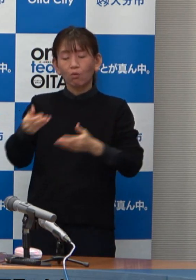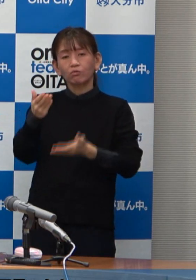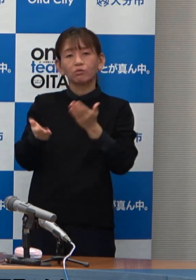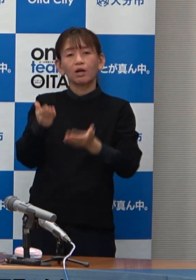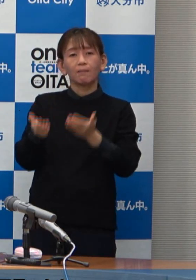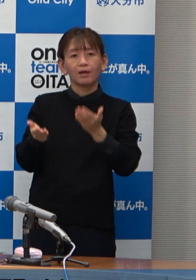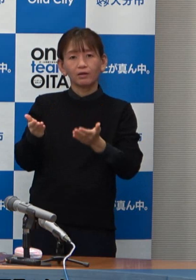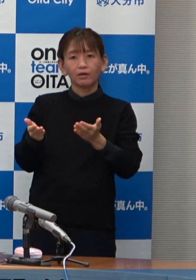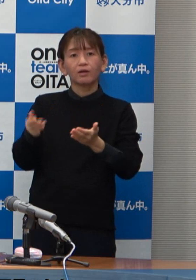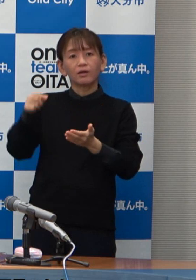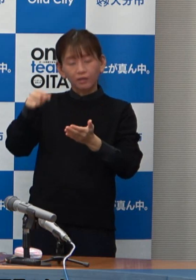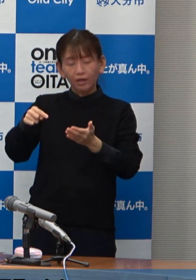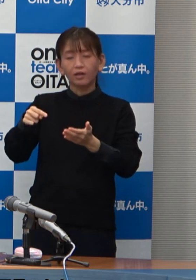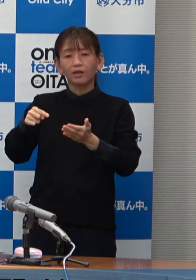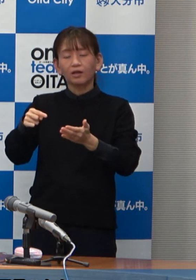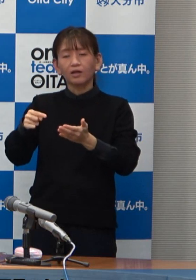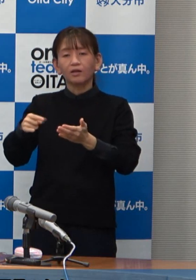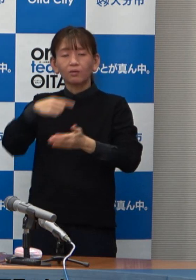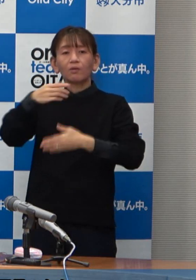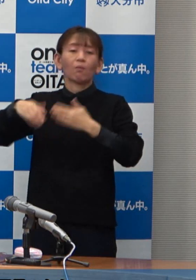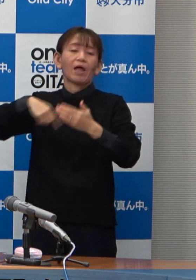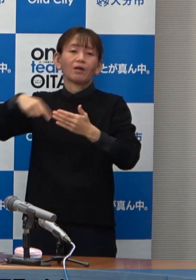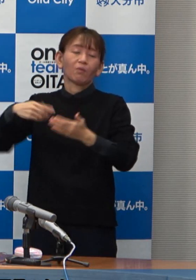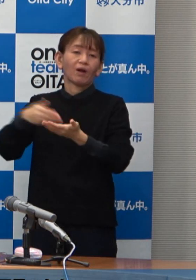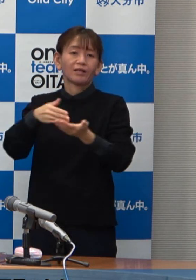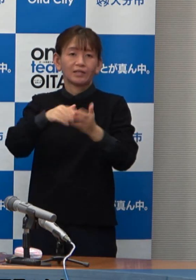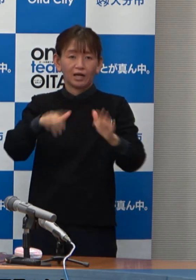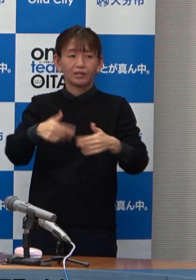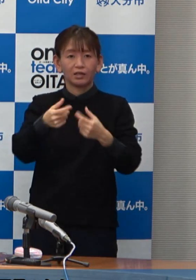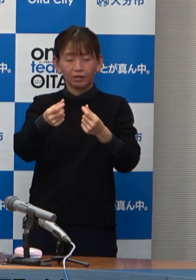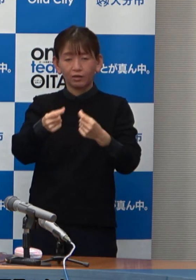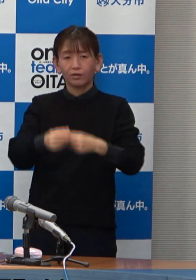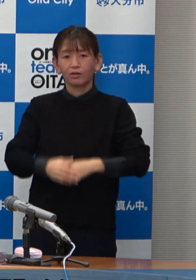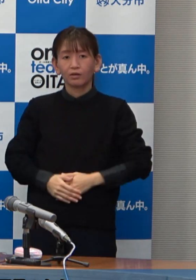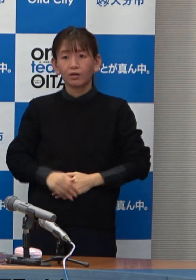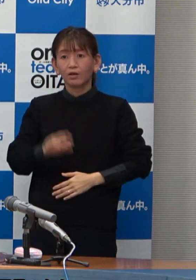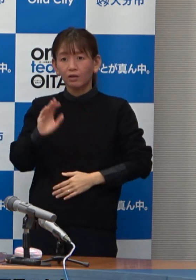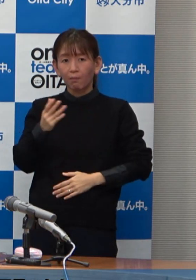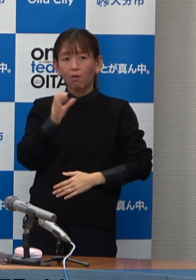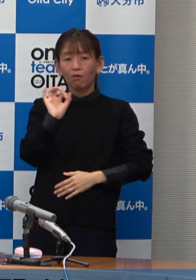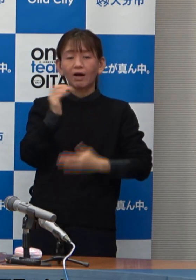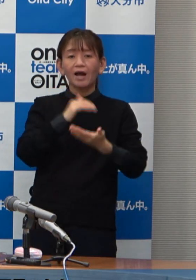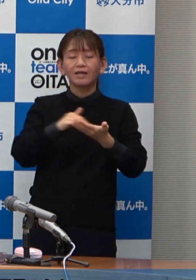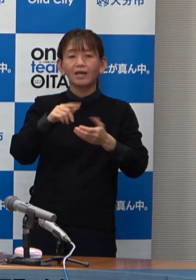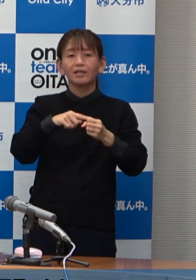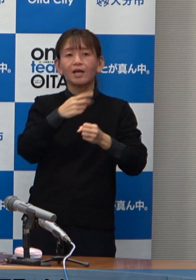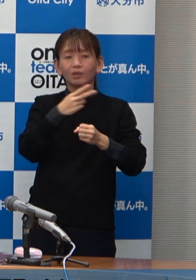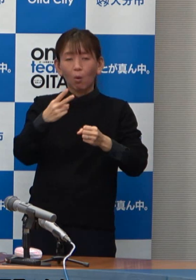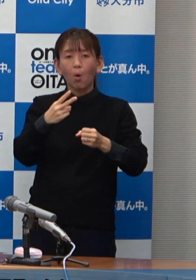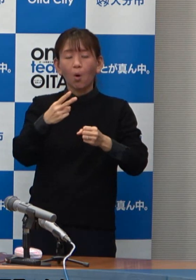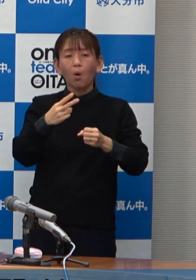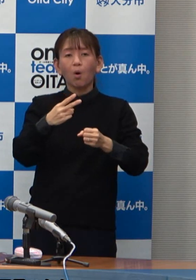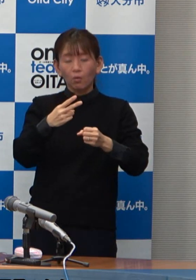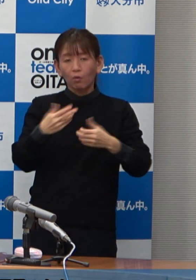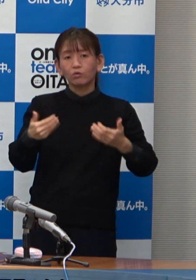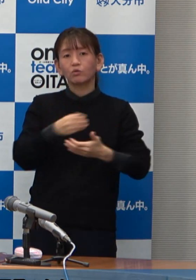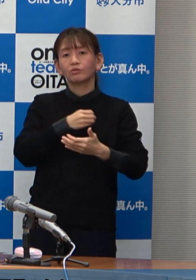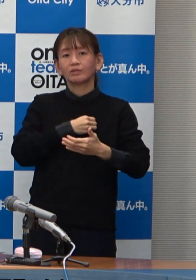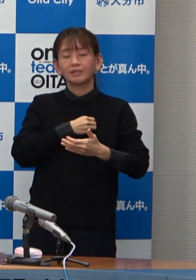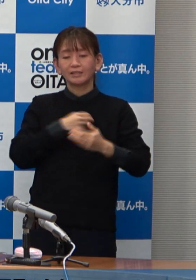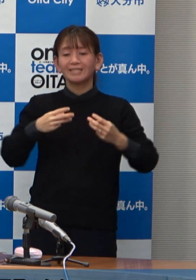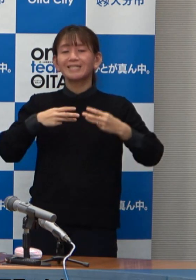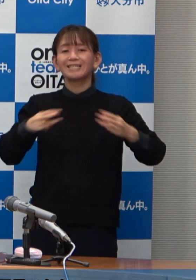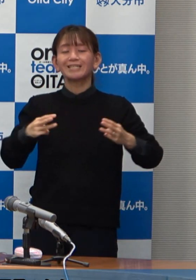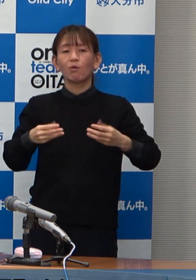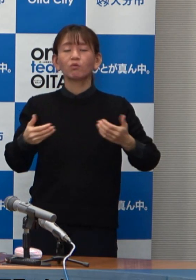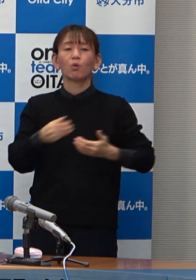どこうという話はありましたねでもあの会計年度会計年度任用を始めとする非正